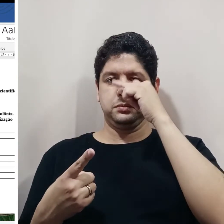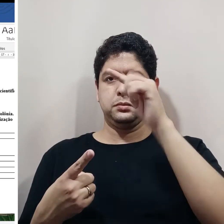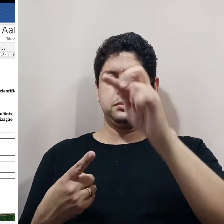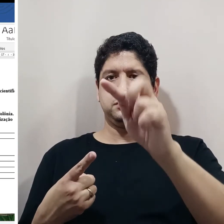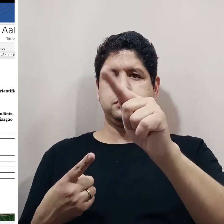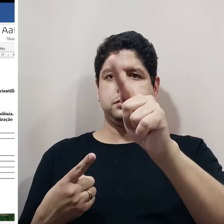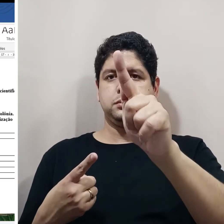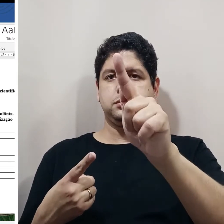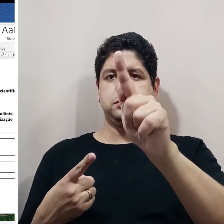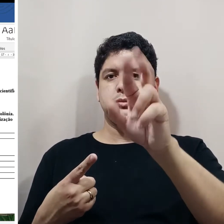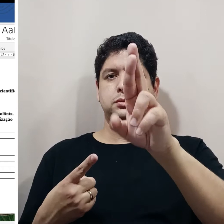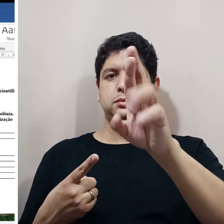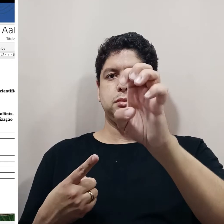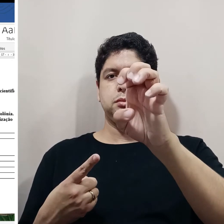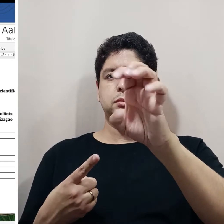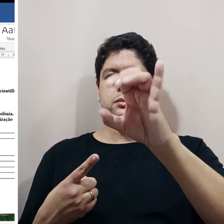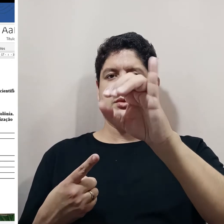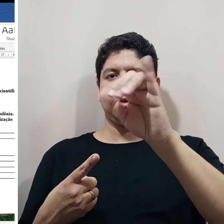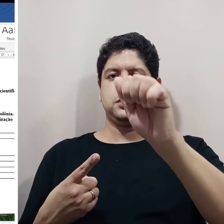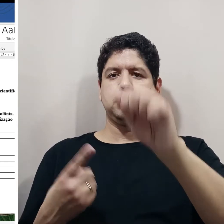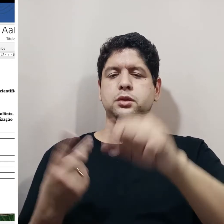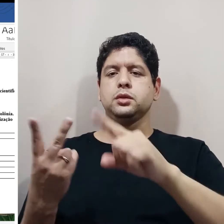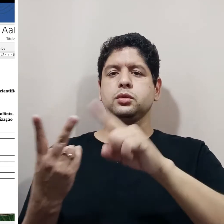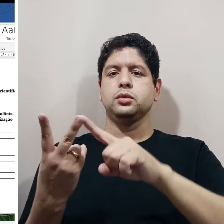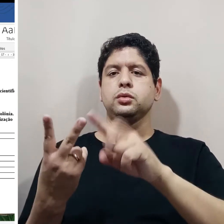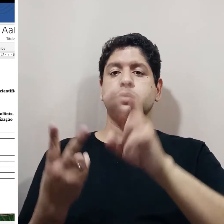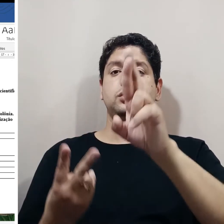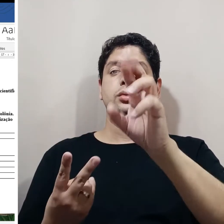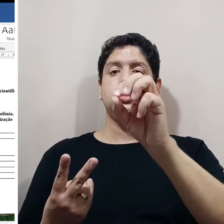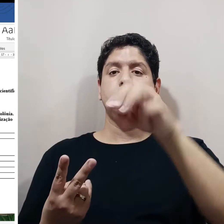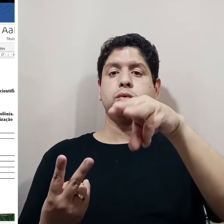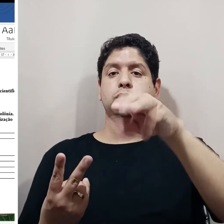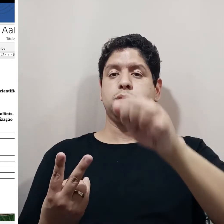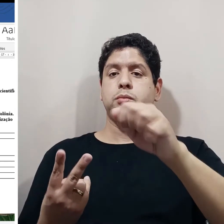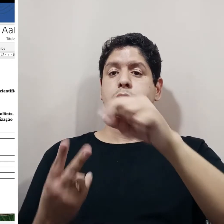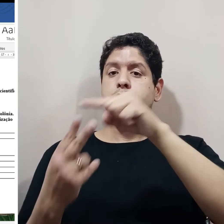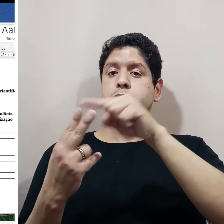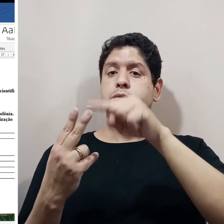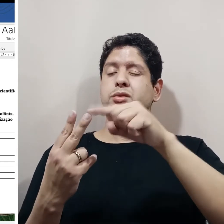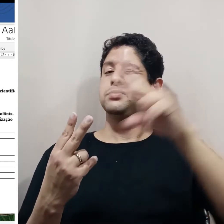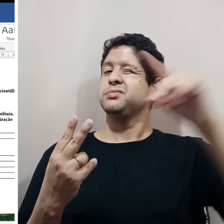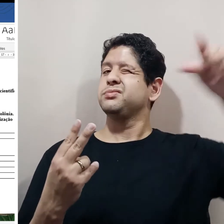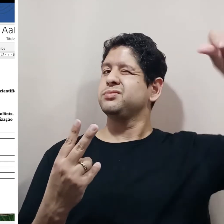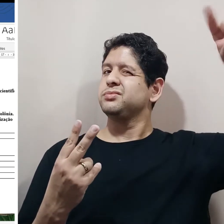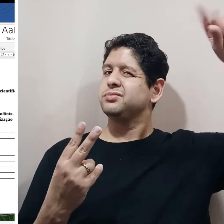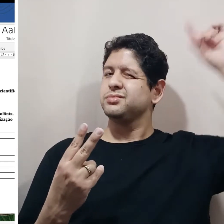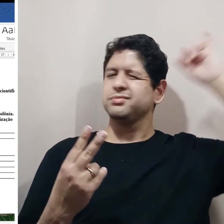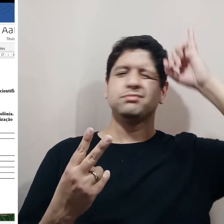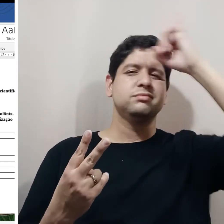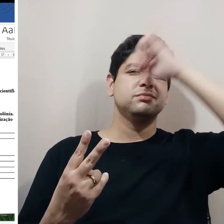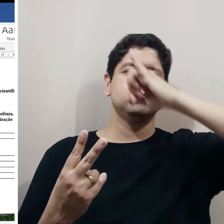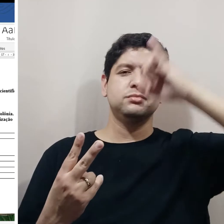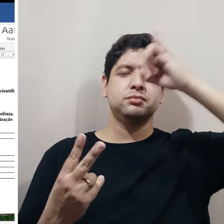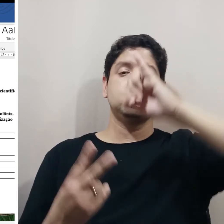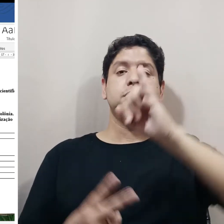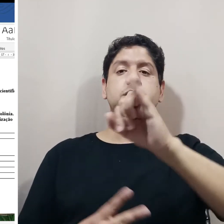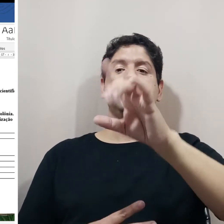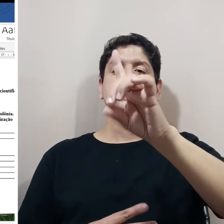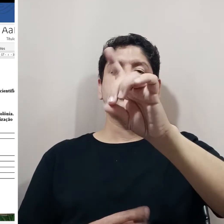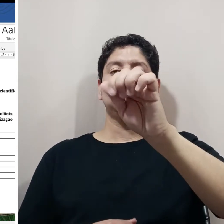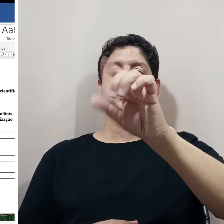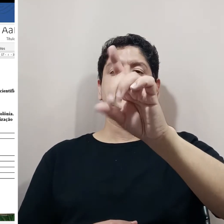greco-romana. Então, os renascentistas eles se inspiraram muito nas artes, principalmente, né, nas artes e